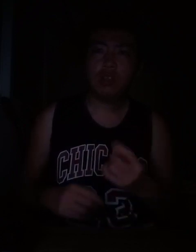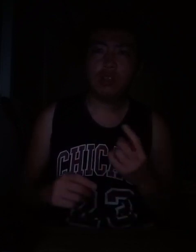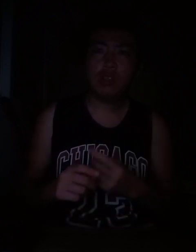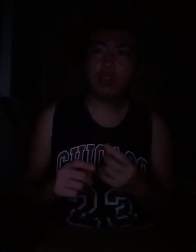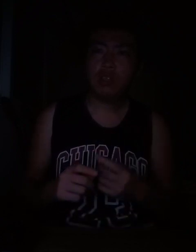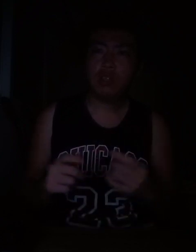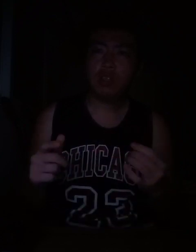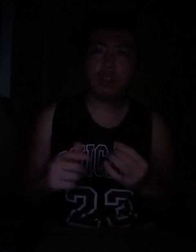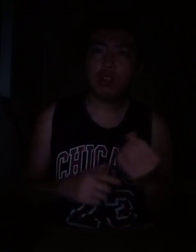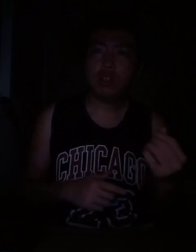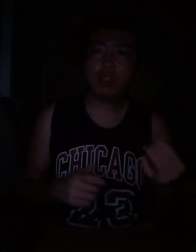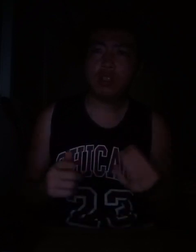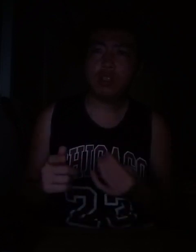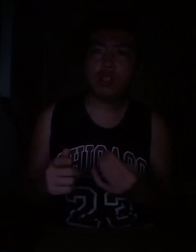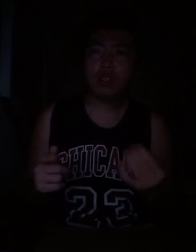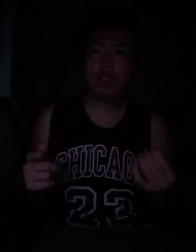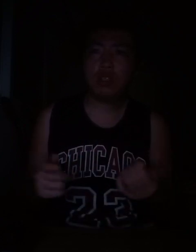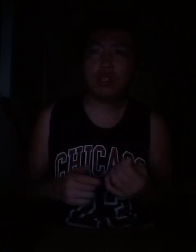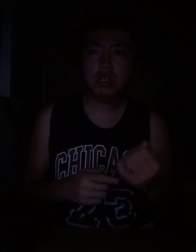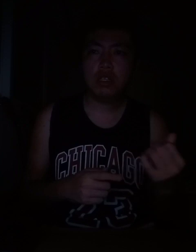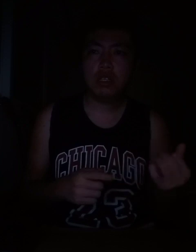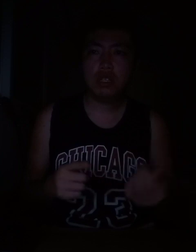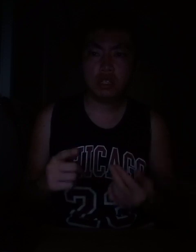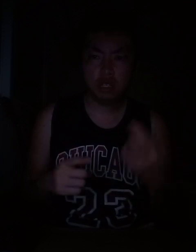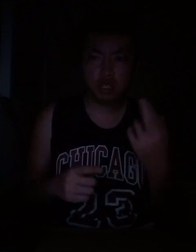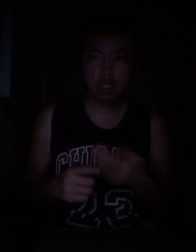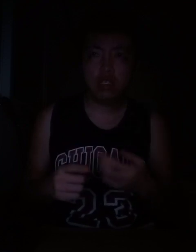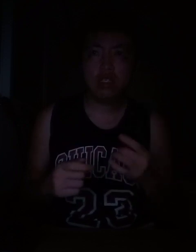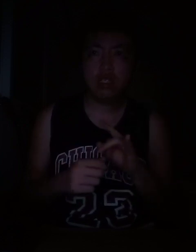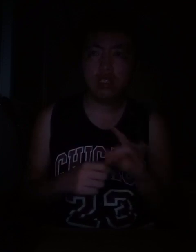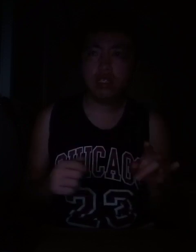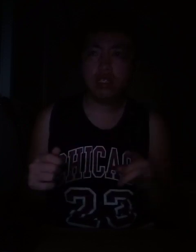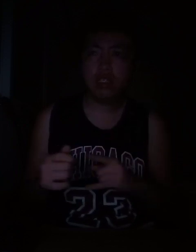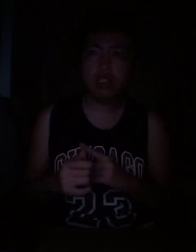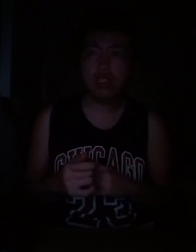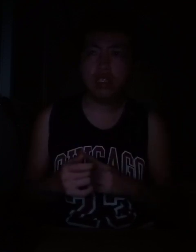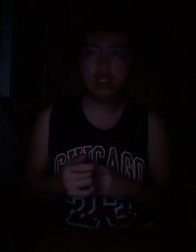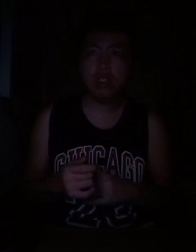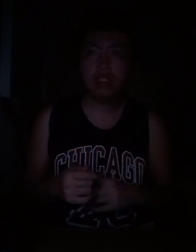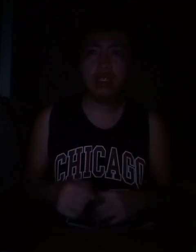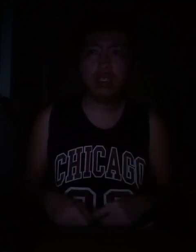대해선 우선적으로 용역에서 배제하는 방안을 검토 중입니다. TV조선 최민식입니다.